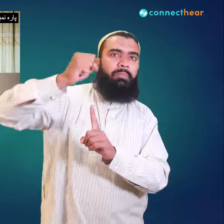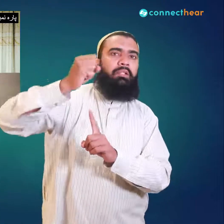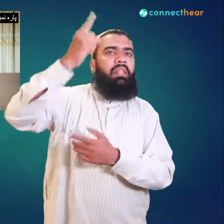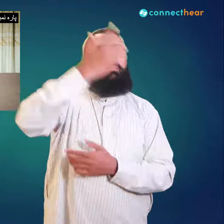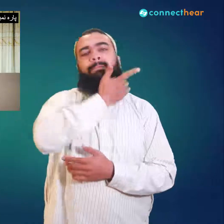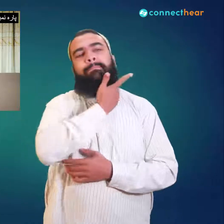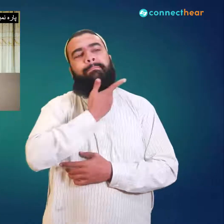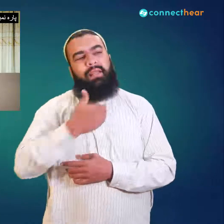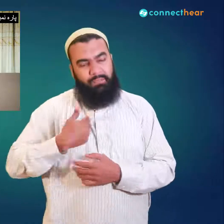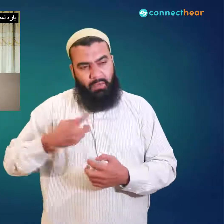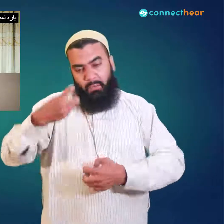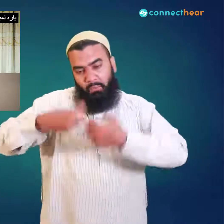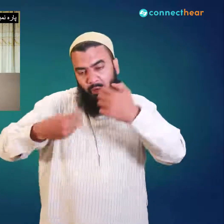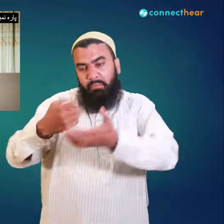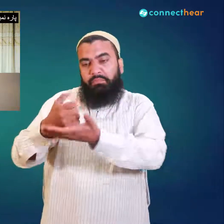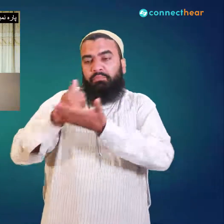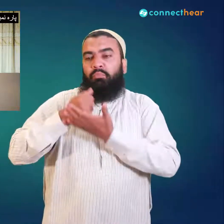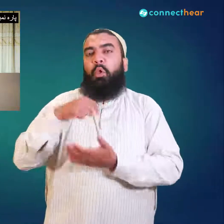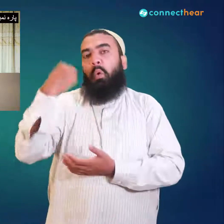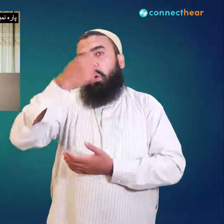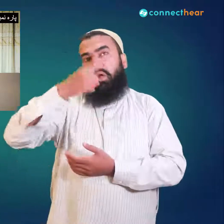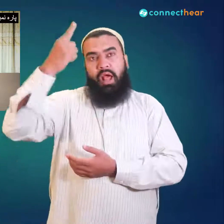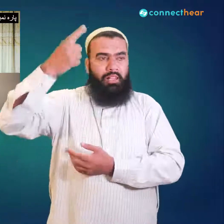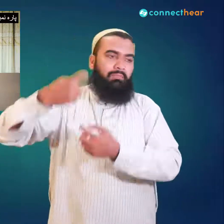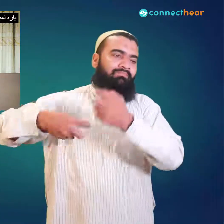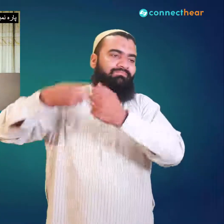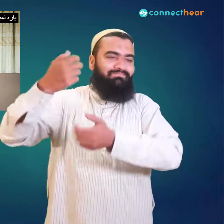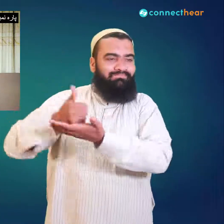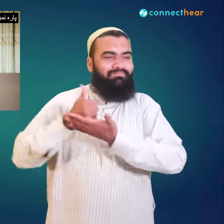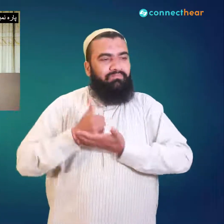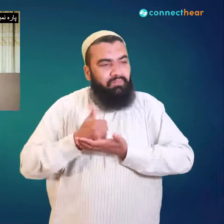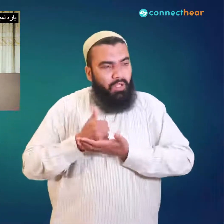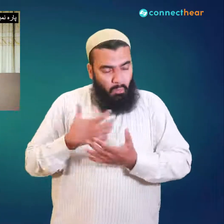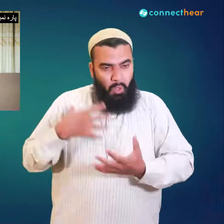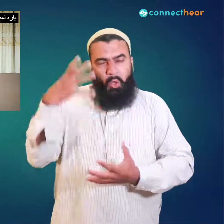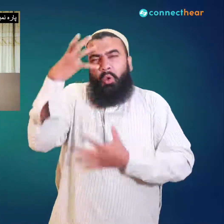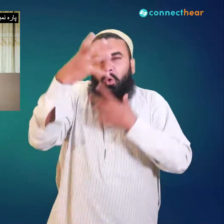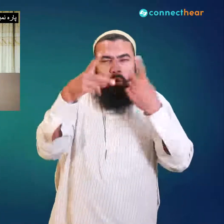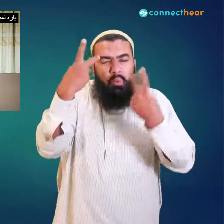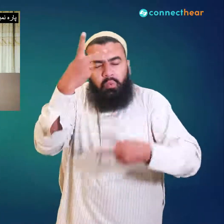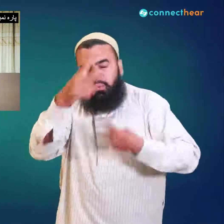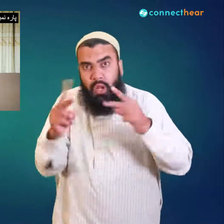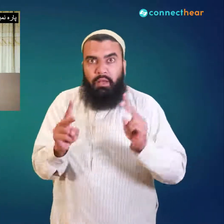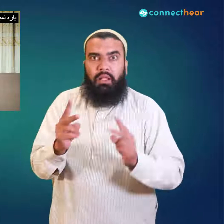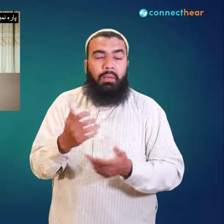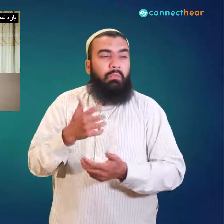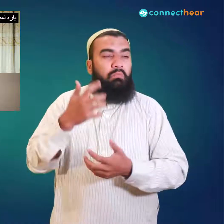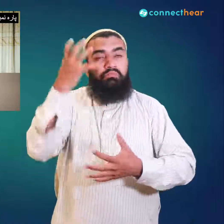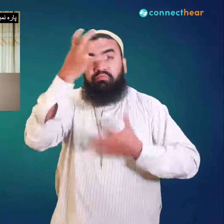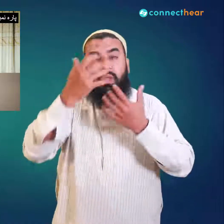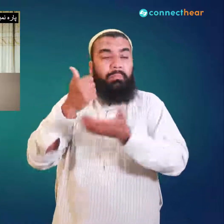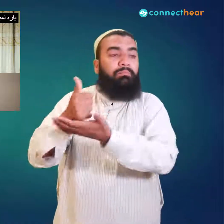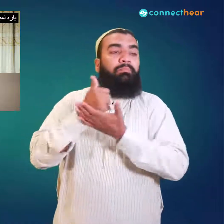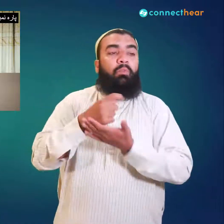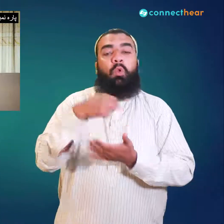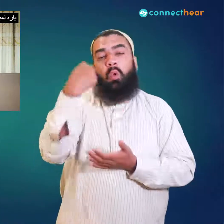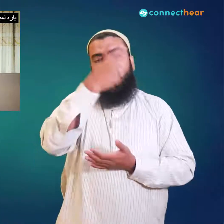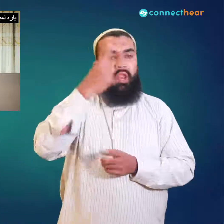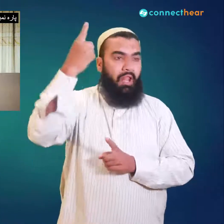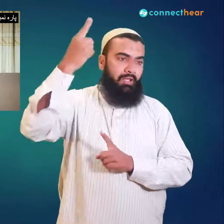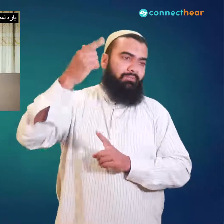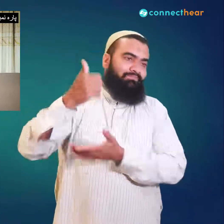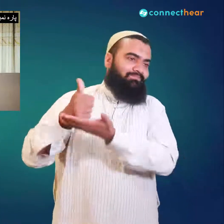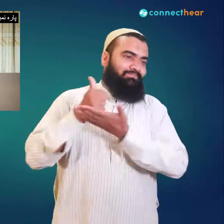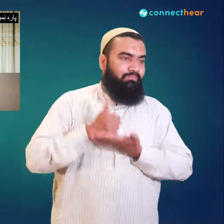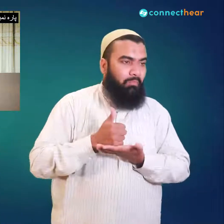کرنا، صبر کا مظاہرہ کرنا، دعاؤں کا اہتمام کرنا، ثابت قدم رہنا، بے صبری کا اظہار نہ ہو۔